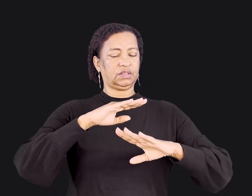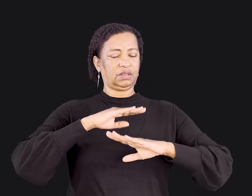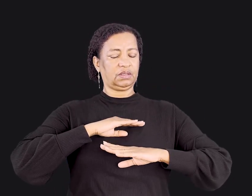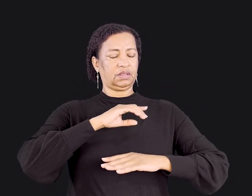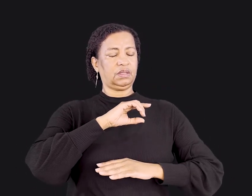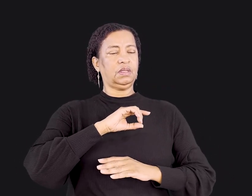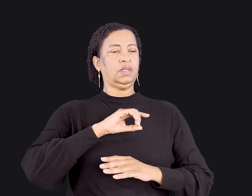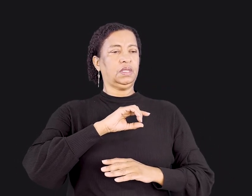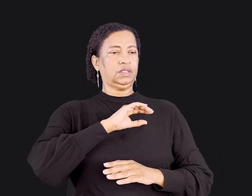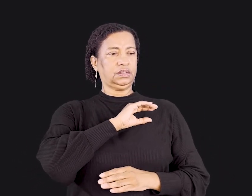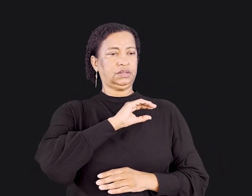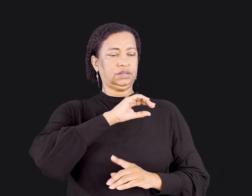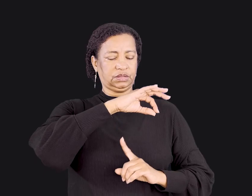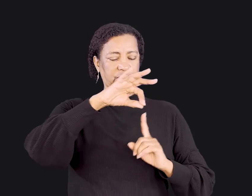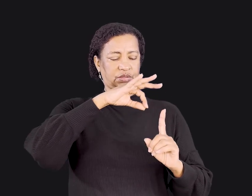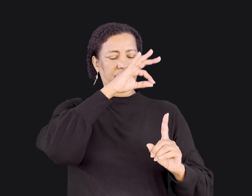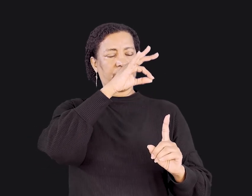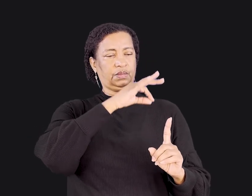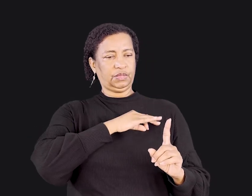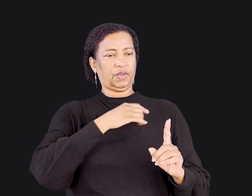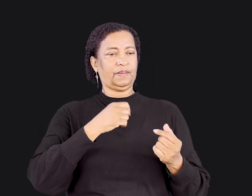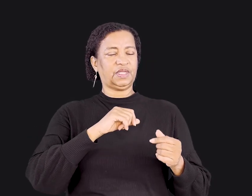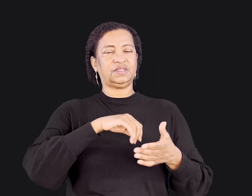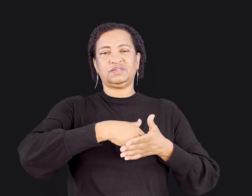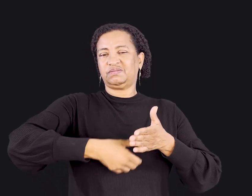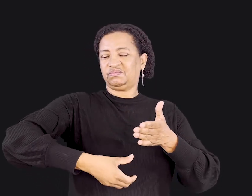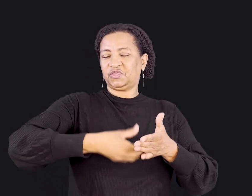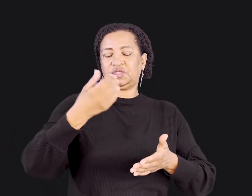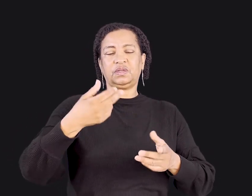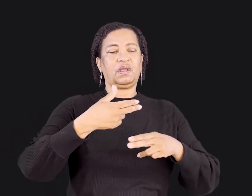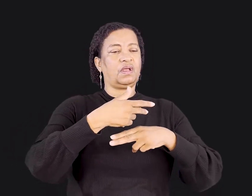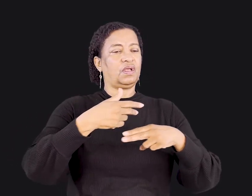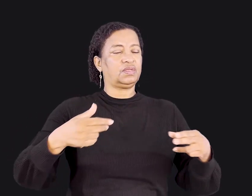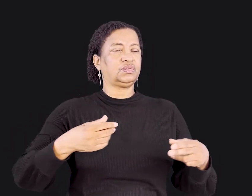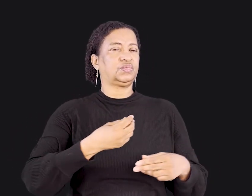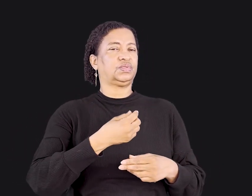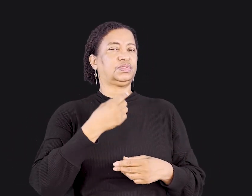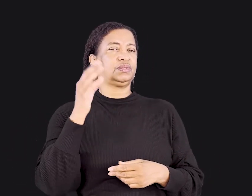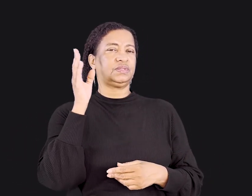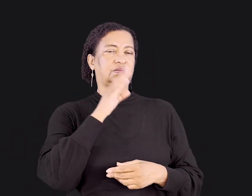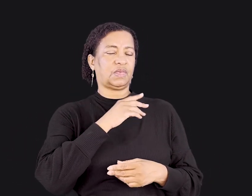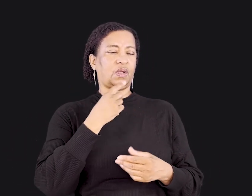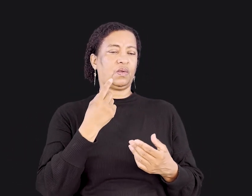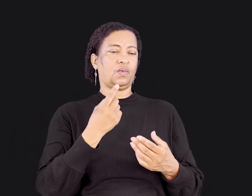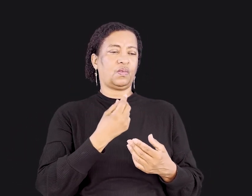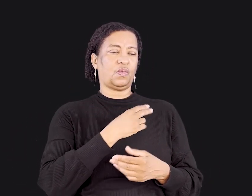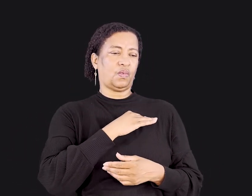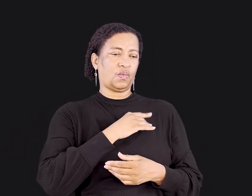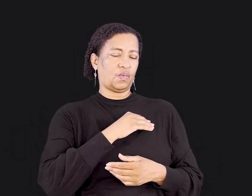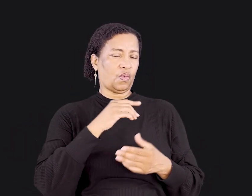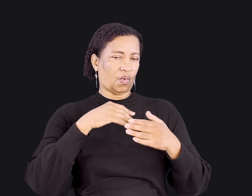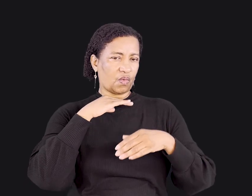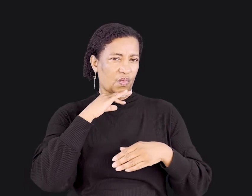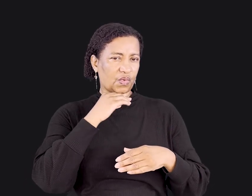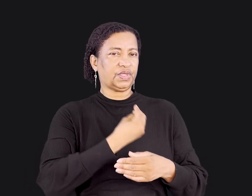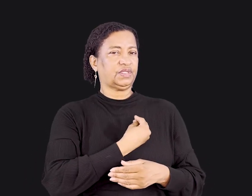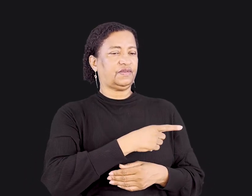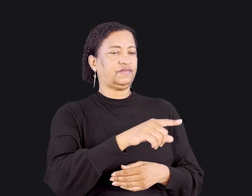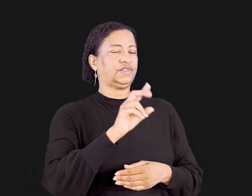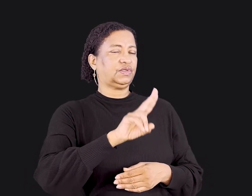espiritualmente. Vocês precisam tirar esses velhos trapos da vida que levavam. Vocês precisam vestir as roupas da